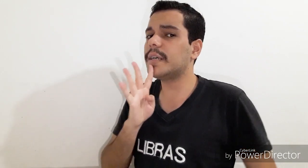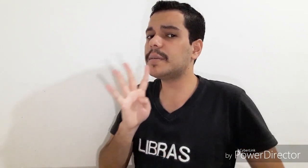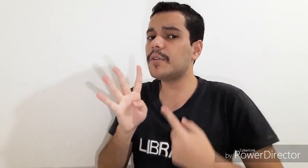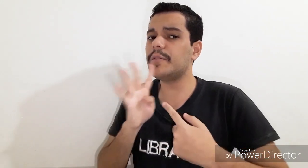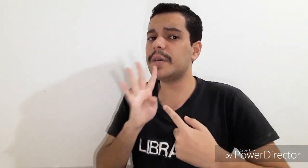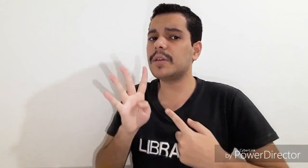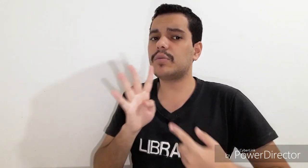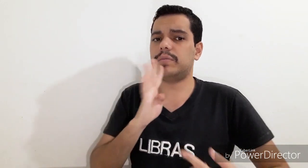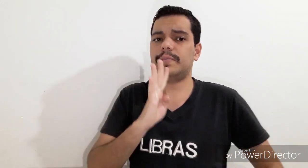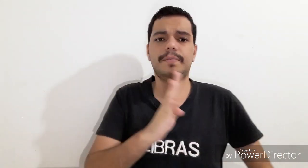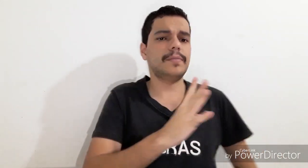esse movimento.